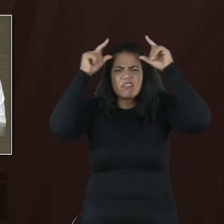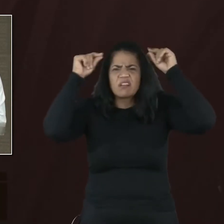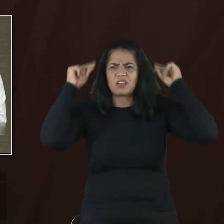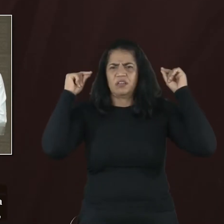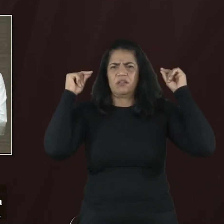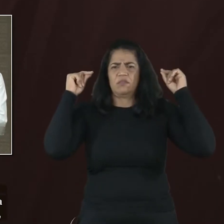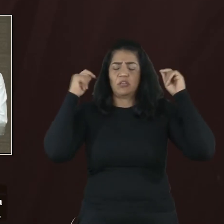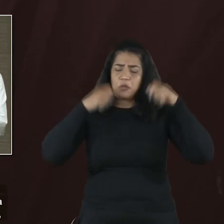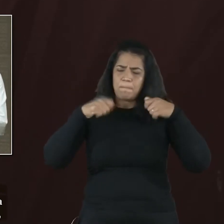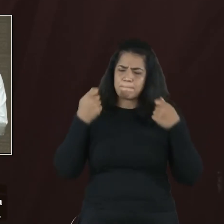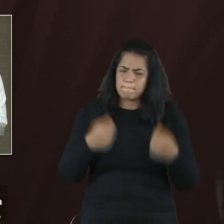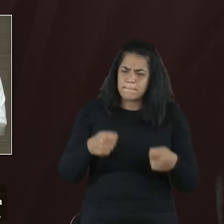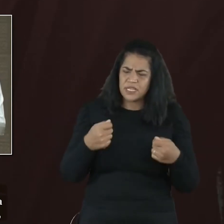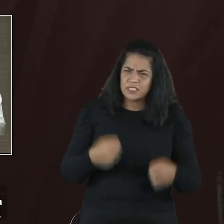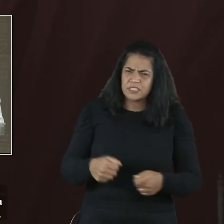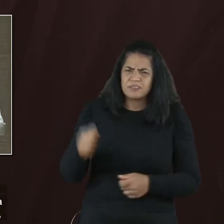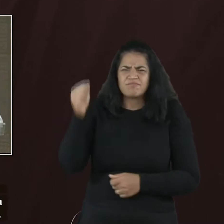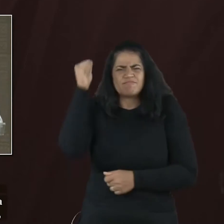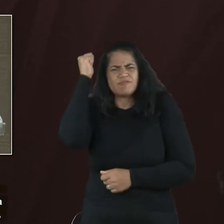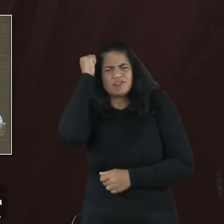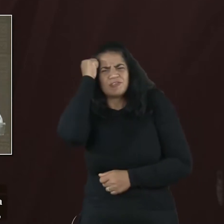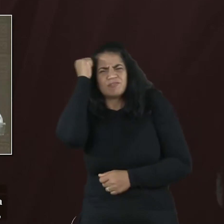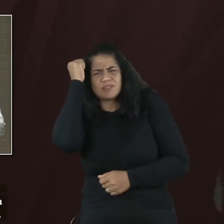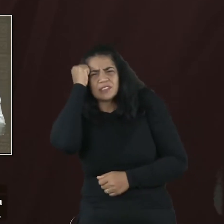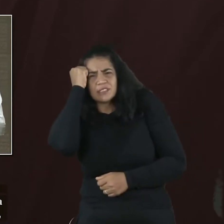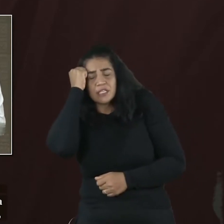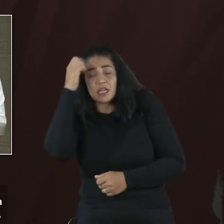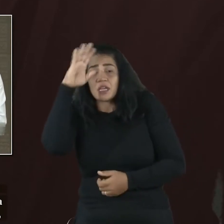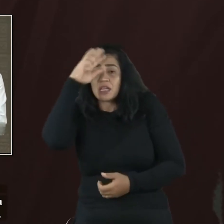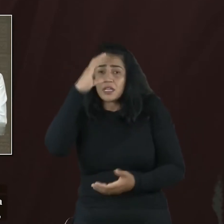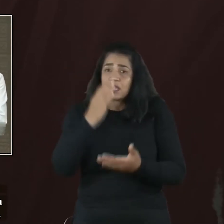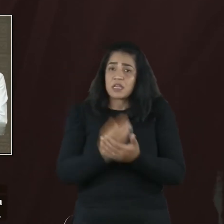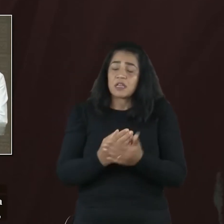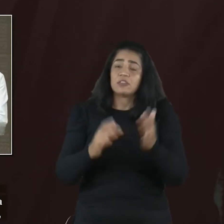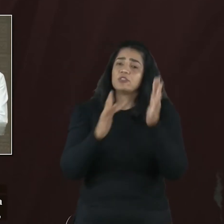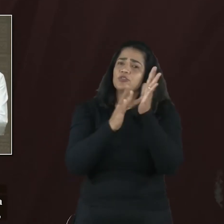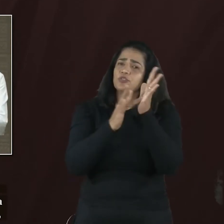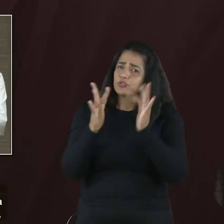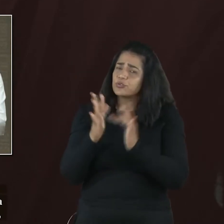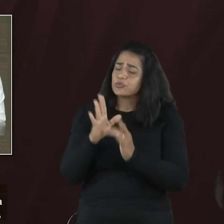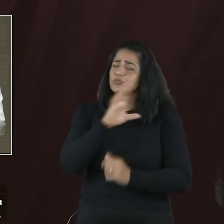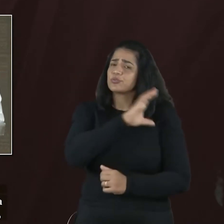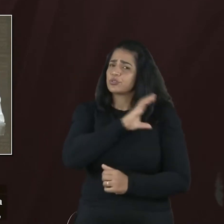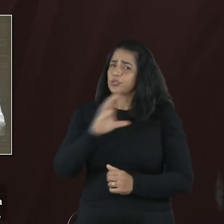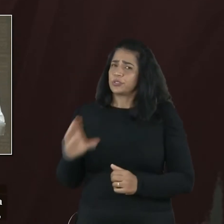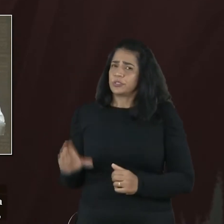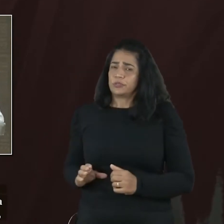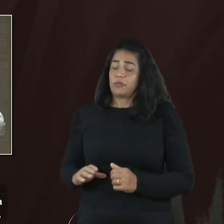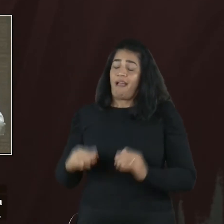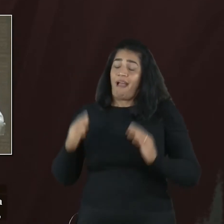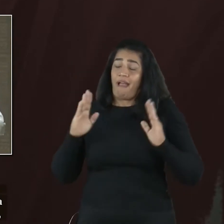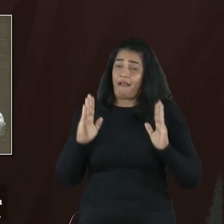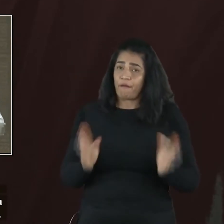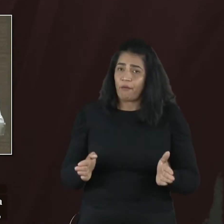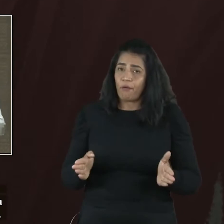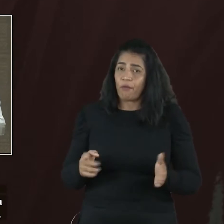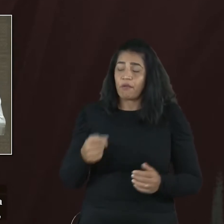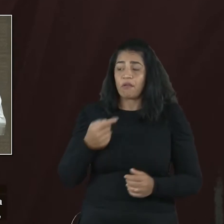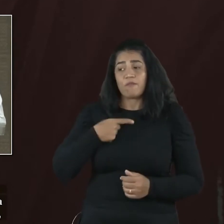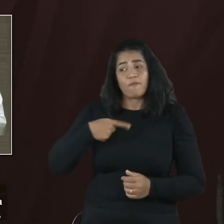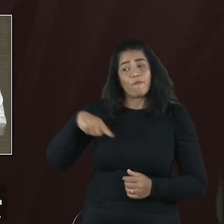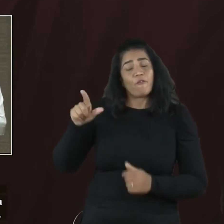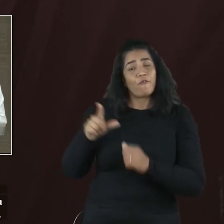agora, constrangido em meu espírito, vou para Jerusalém, não sabendo o que ali